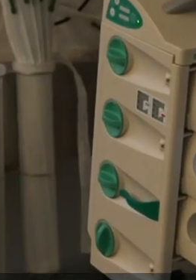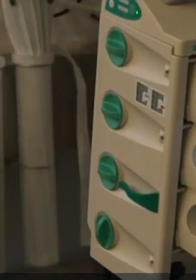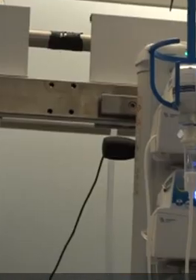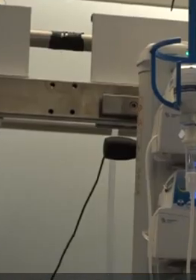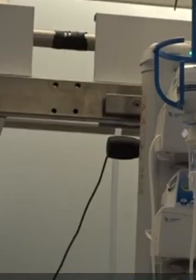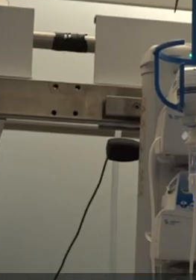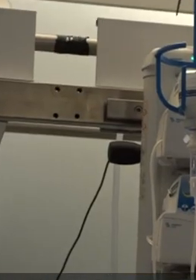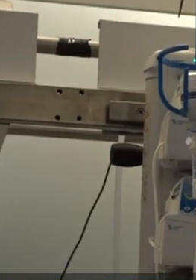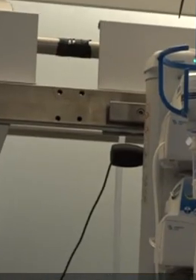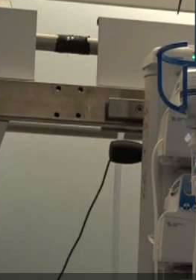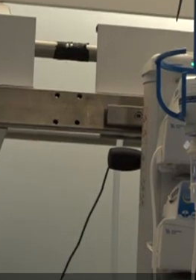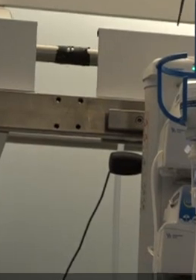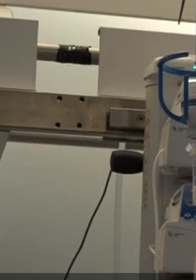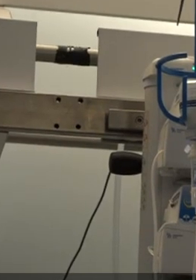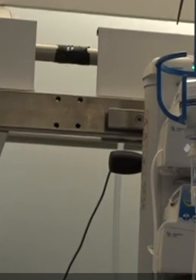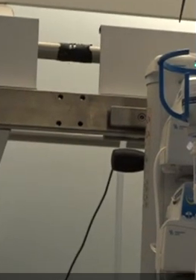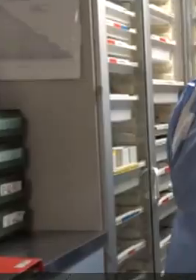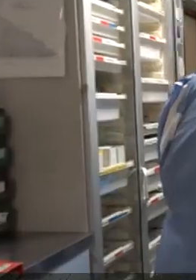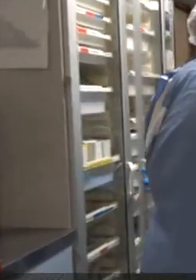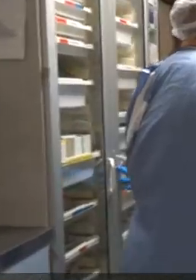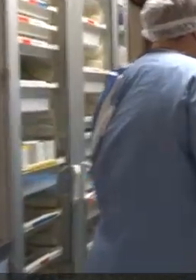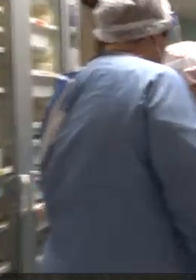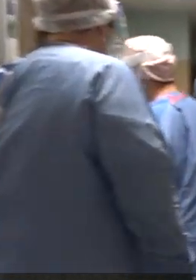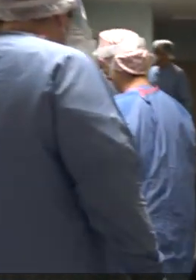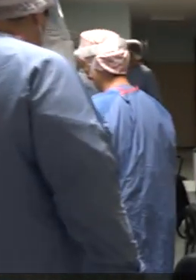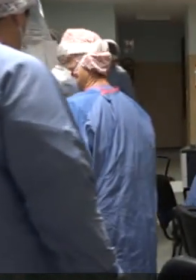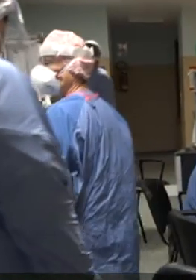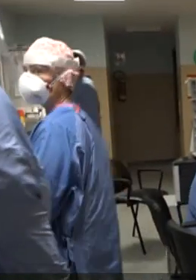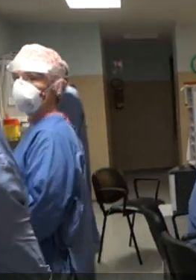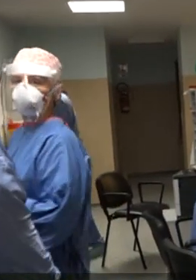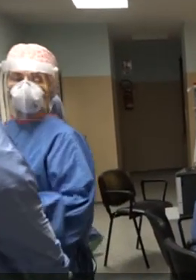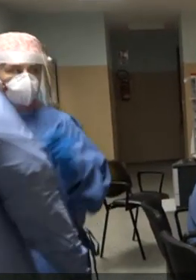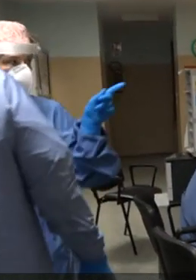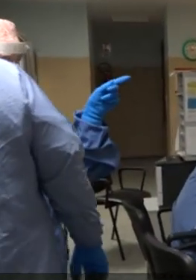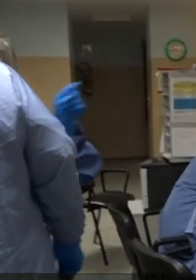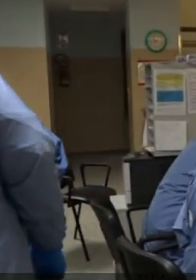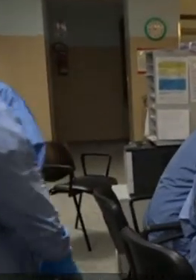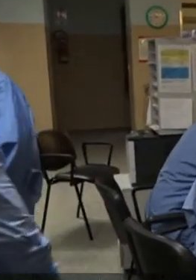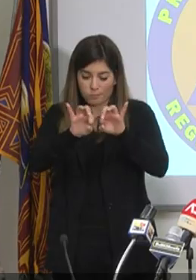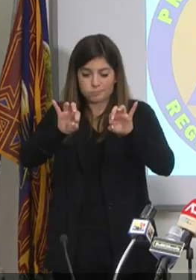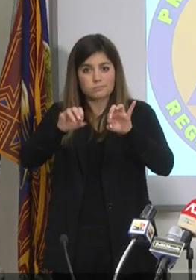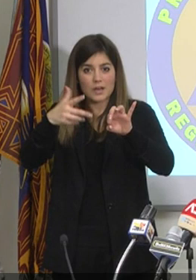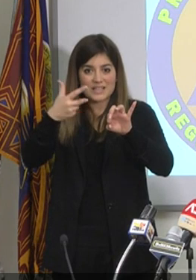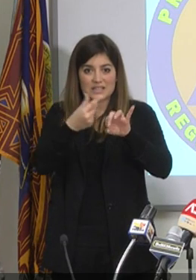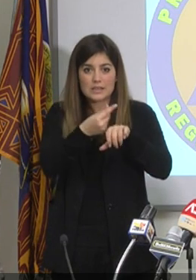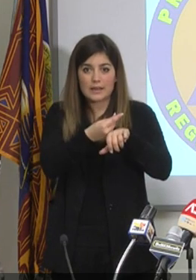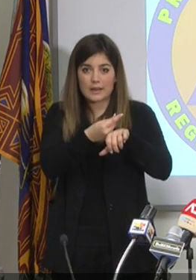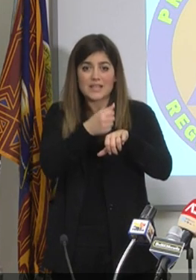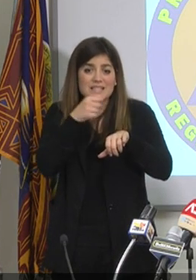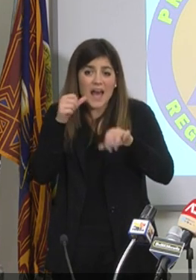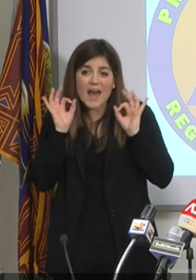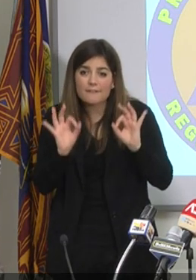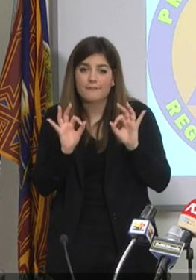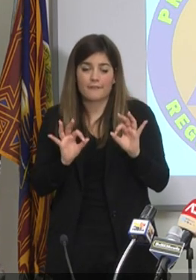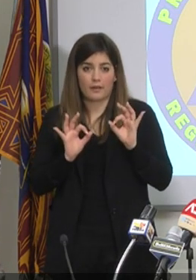tanto velato al cts indispensabile però guardare anche al futuro prossimo e quindi al vaccino anti kovida bisogna essere proprio essere ring e